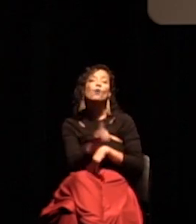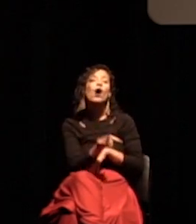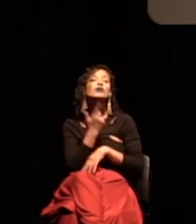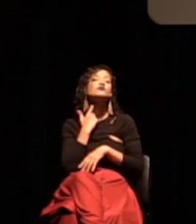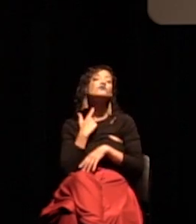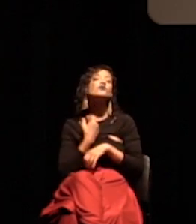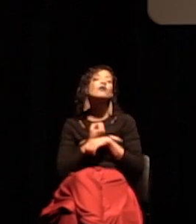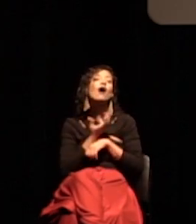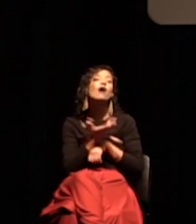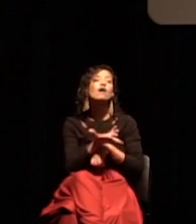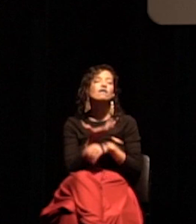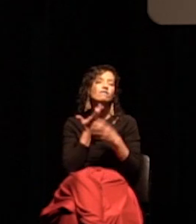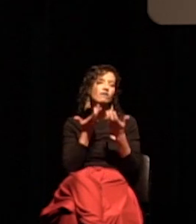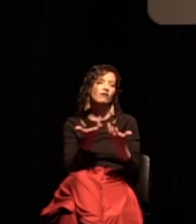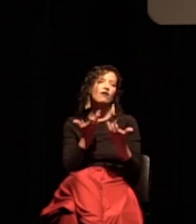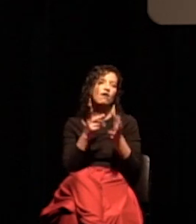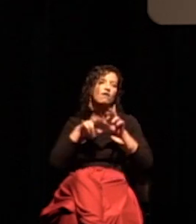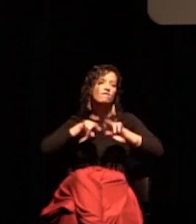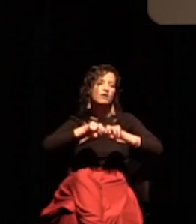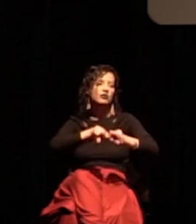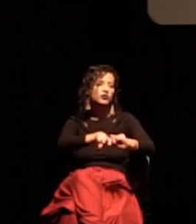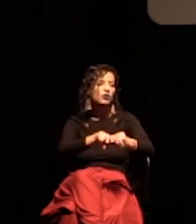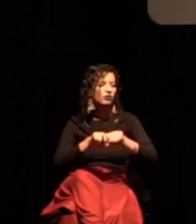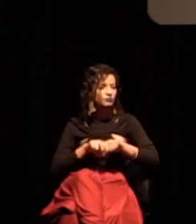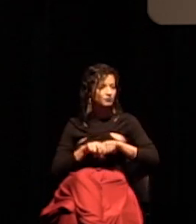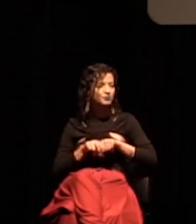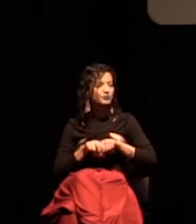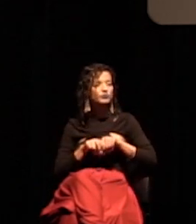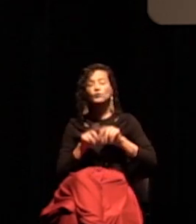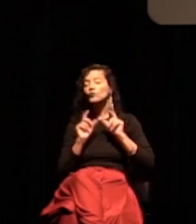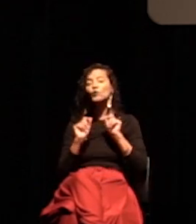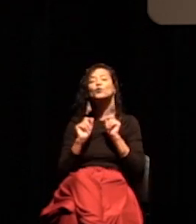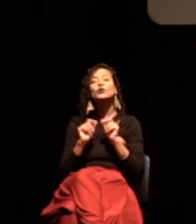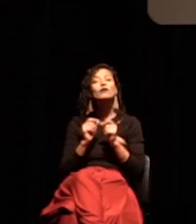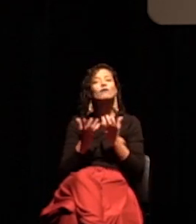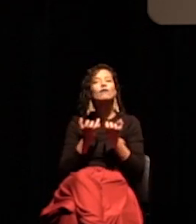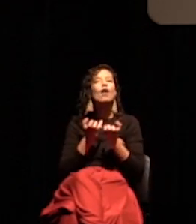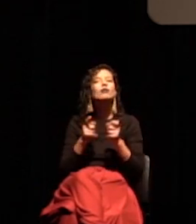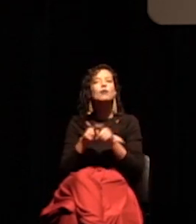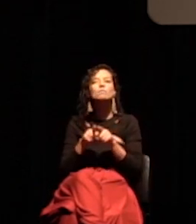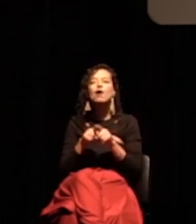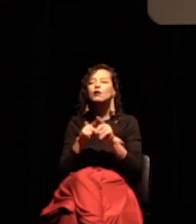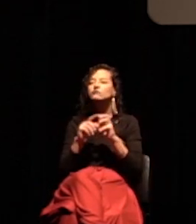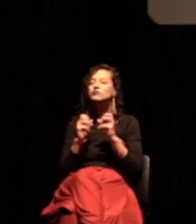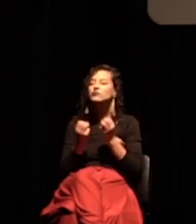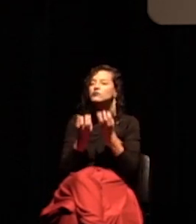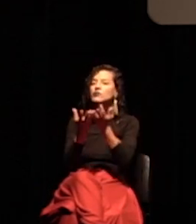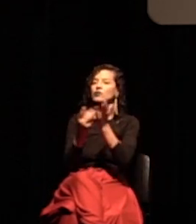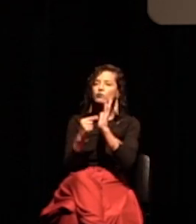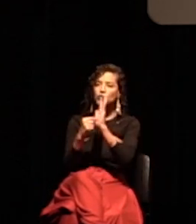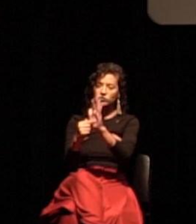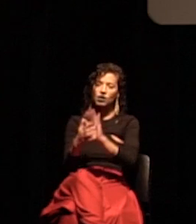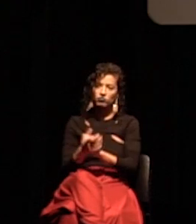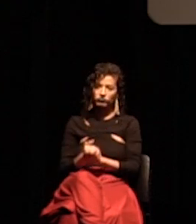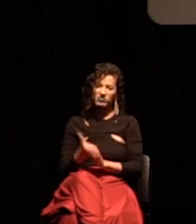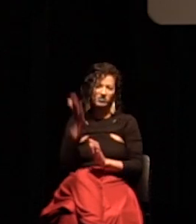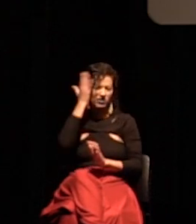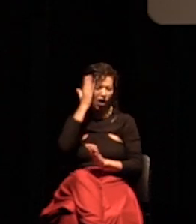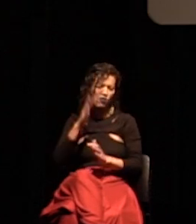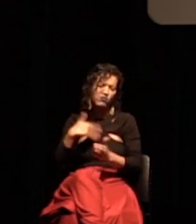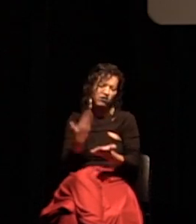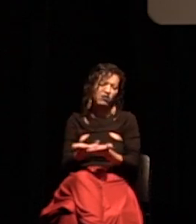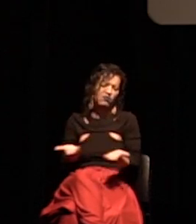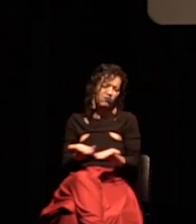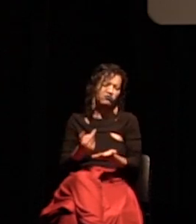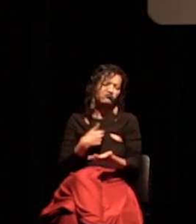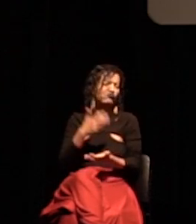quer investigar e onde ela quer investir. A partir daí, eu sabia, quando eu tinha que usar, até hoje eu